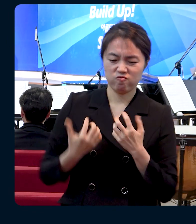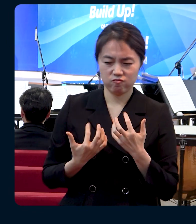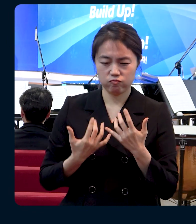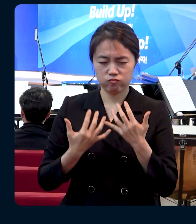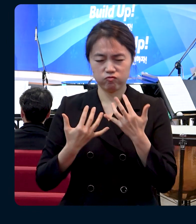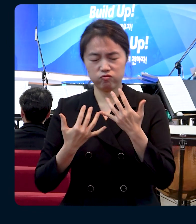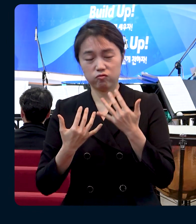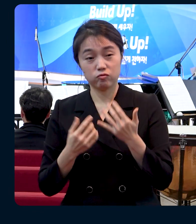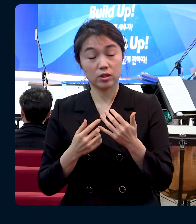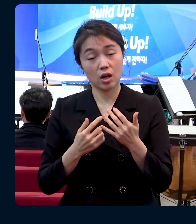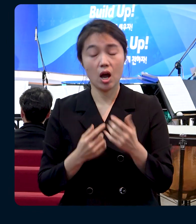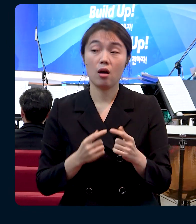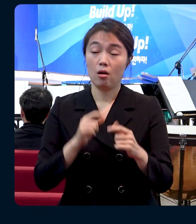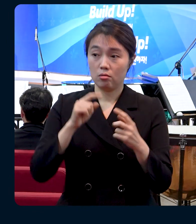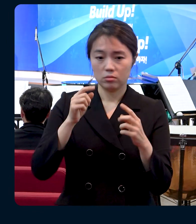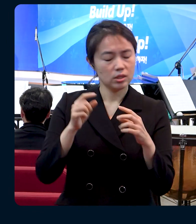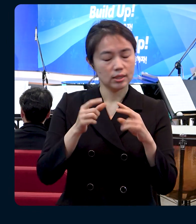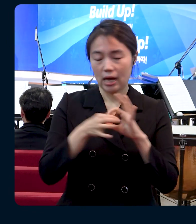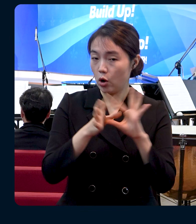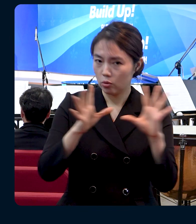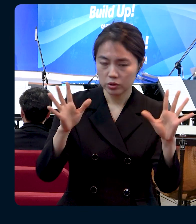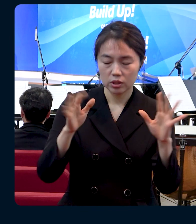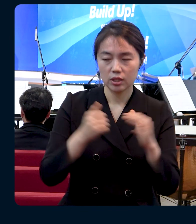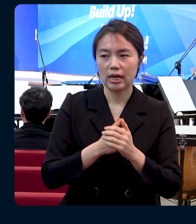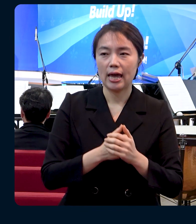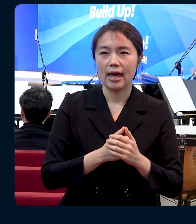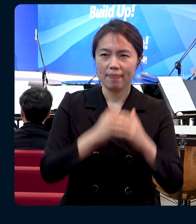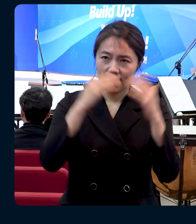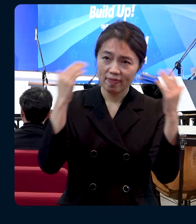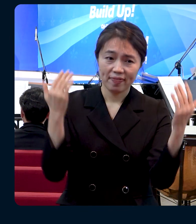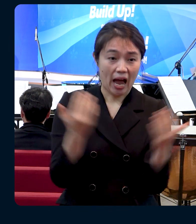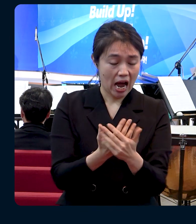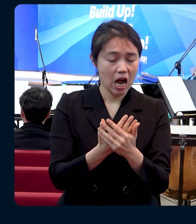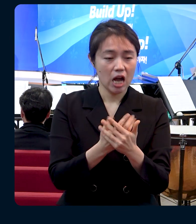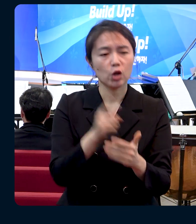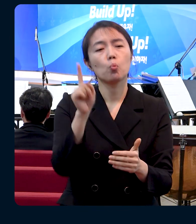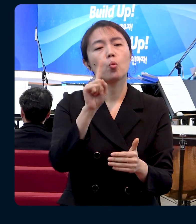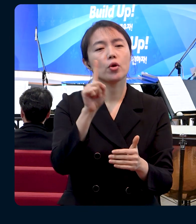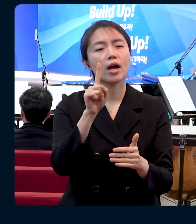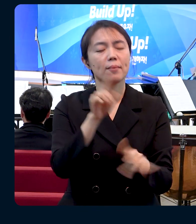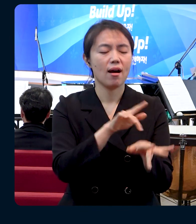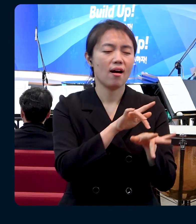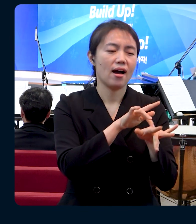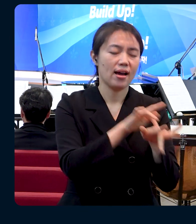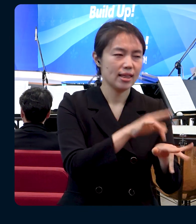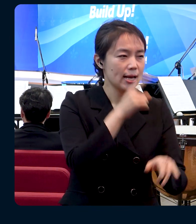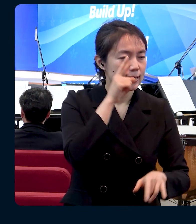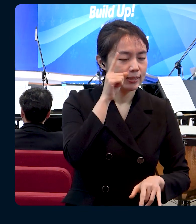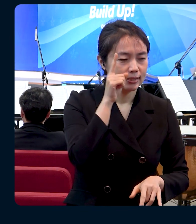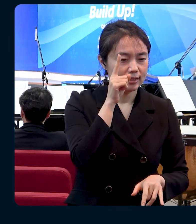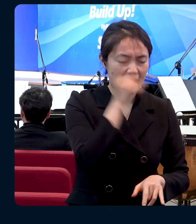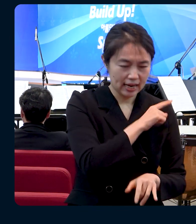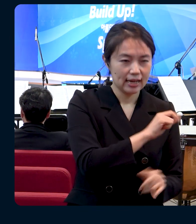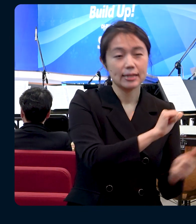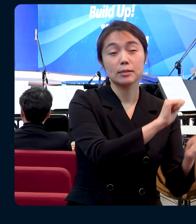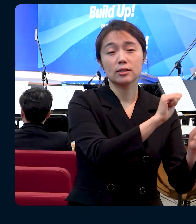뭐예요? 영적으로 본다면 그것은 바로 사망과 악함의 세력이 공격하는 것이거든요.